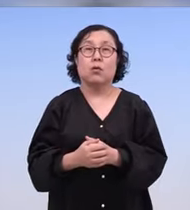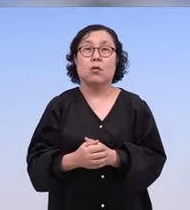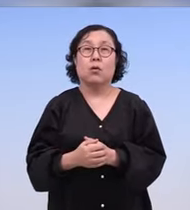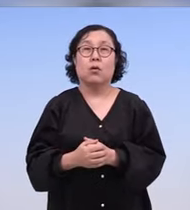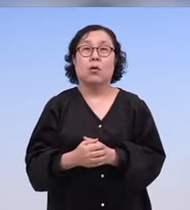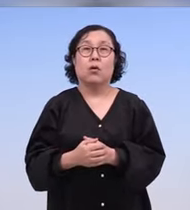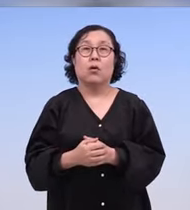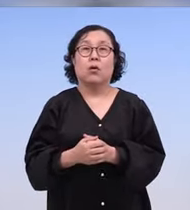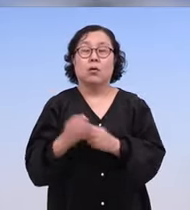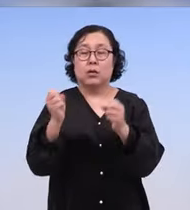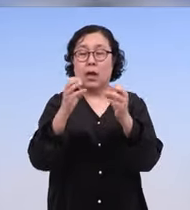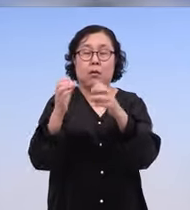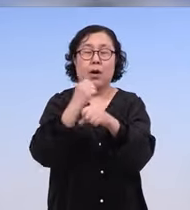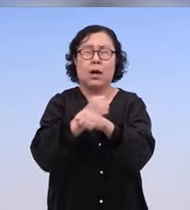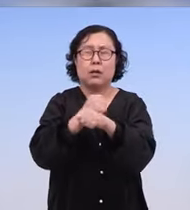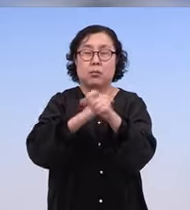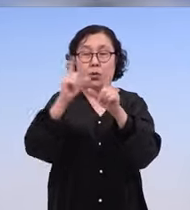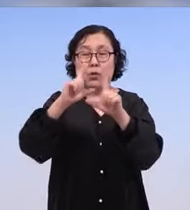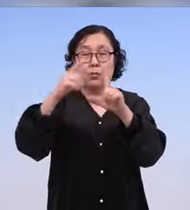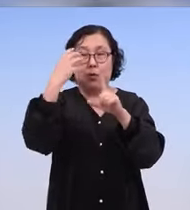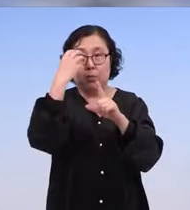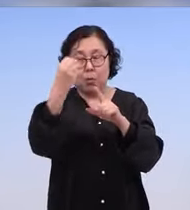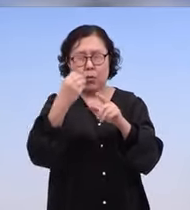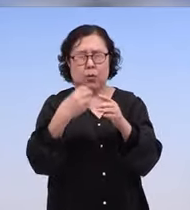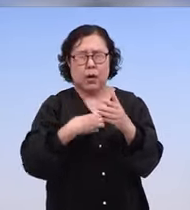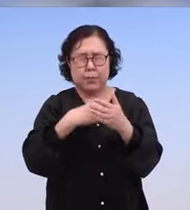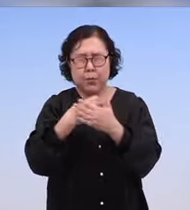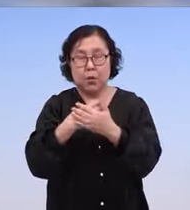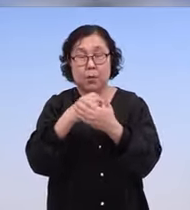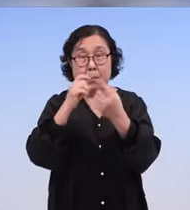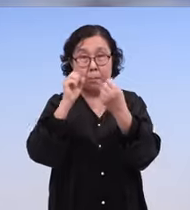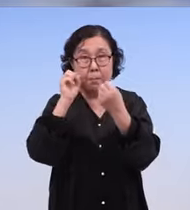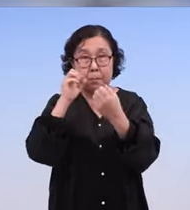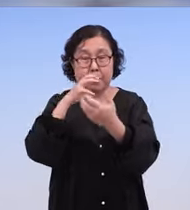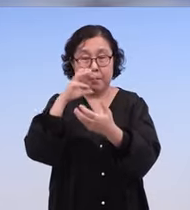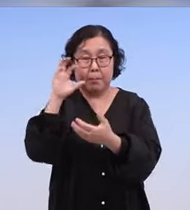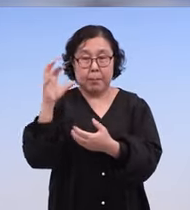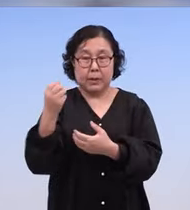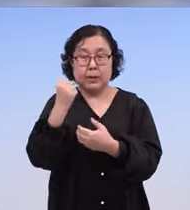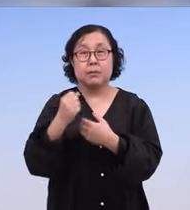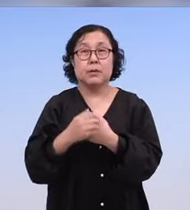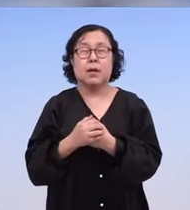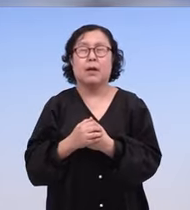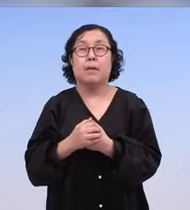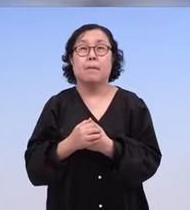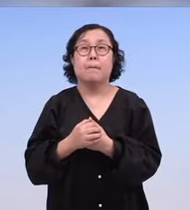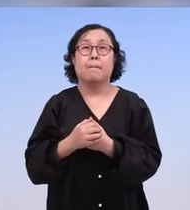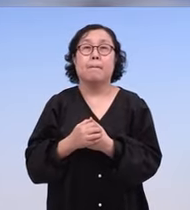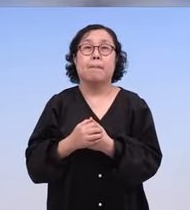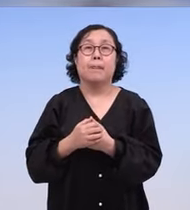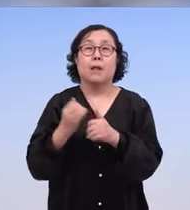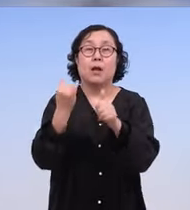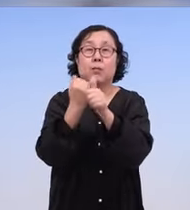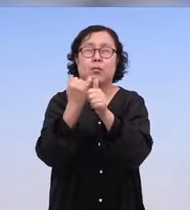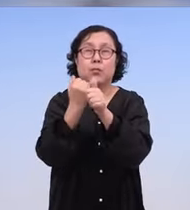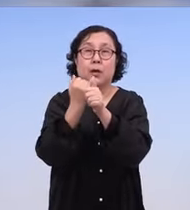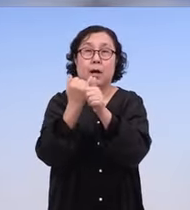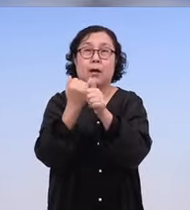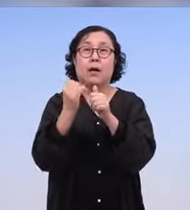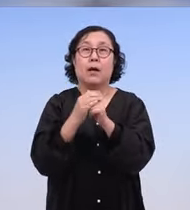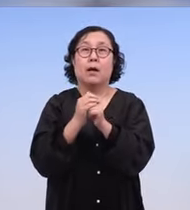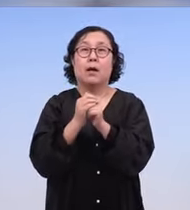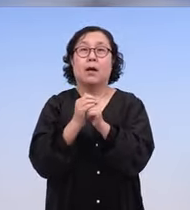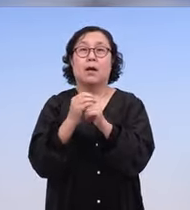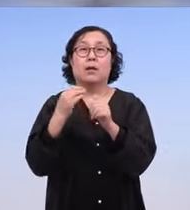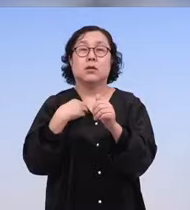걸 대화를 나누고 너무나 감동을 받았는데, 정말 감동은 그 다음부터입니다. 그렇게 하고 부부가 다